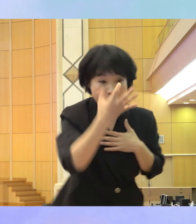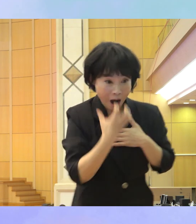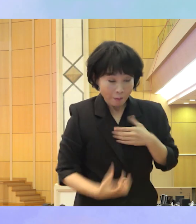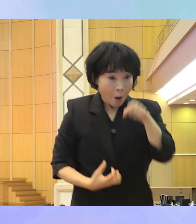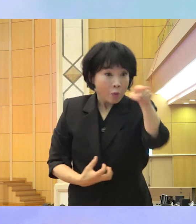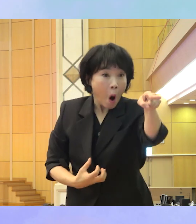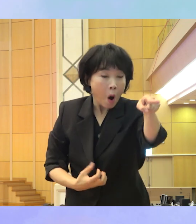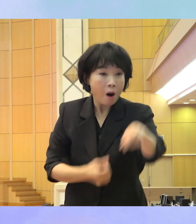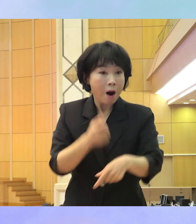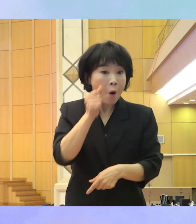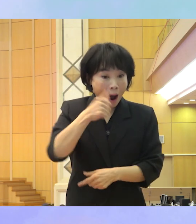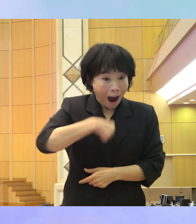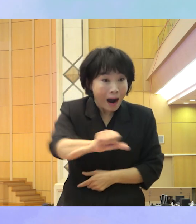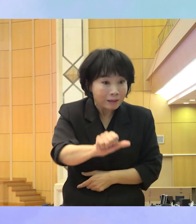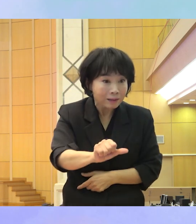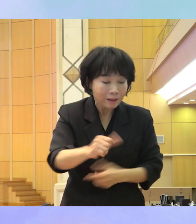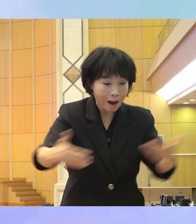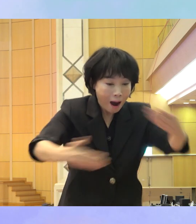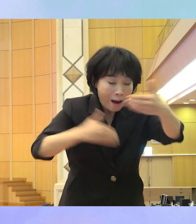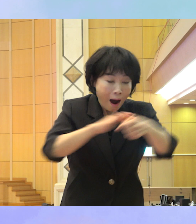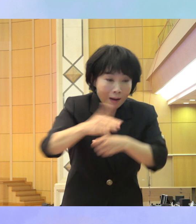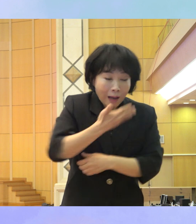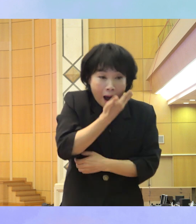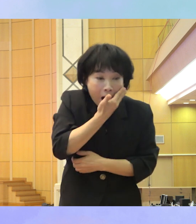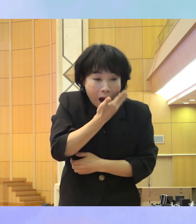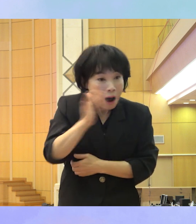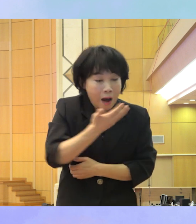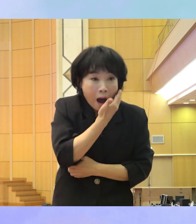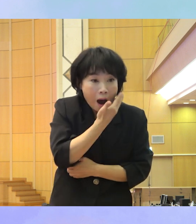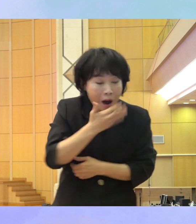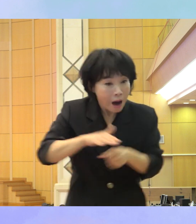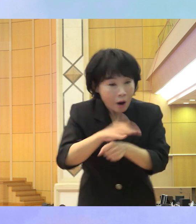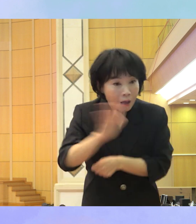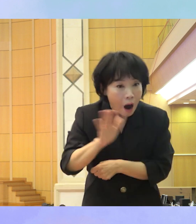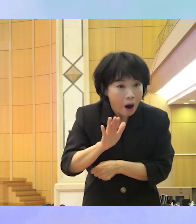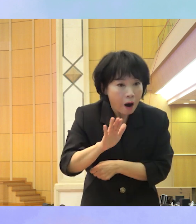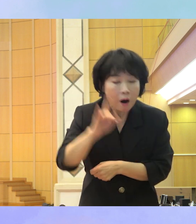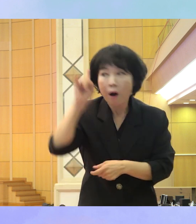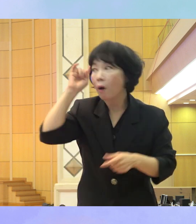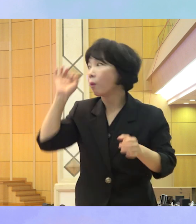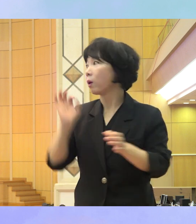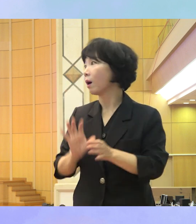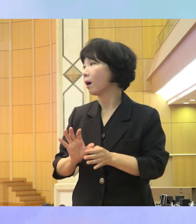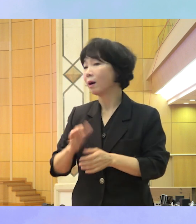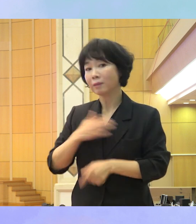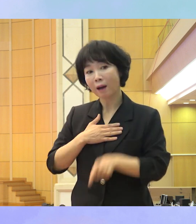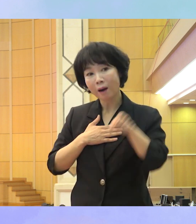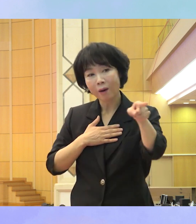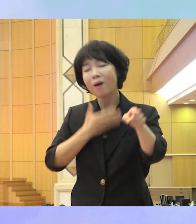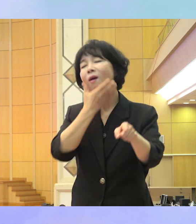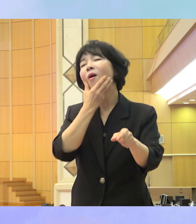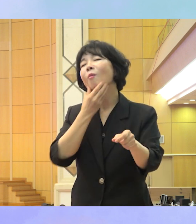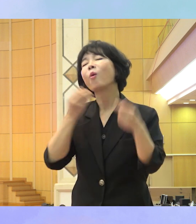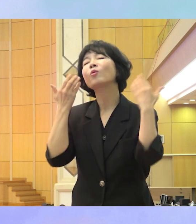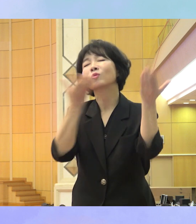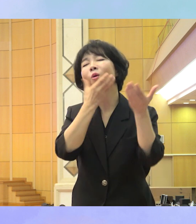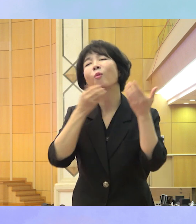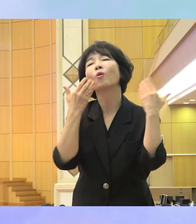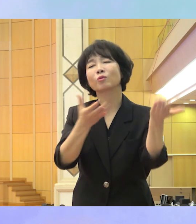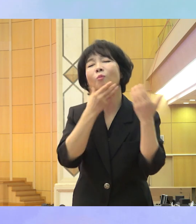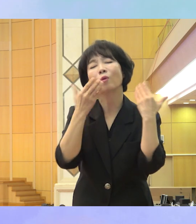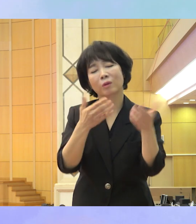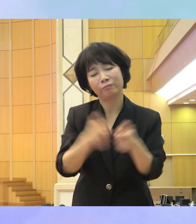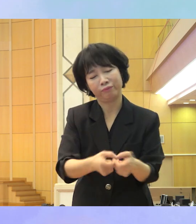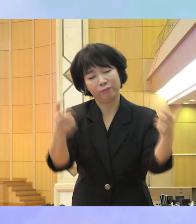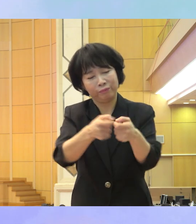너는 독자라도 나에게 아끼지 않았은즉 내가 너에게 복주고 복주고 번성케 하고